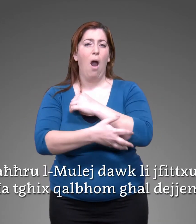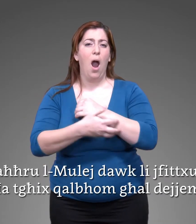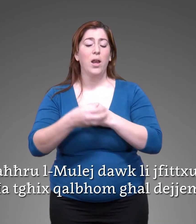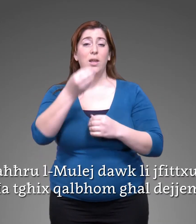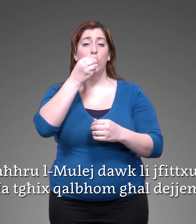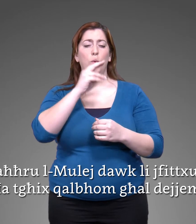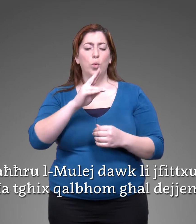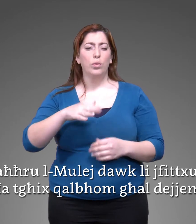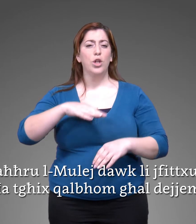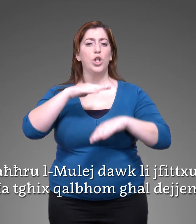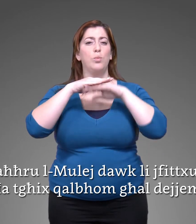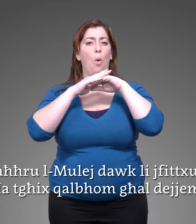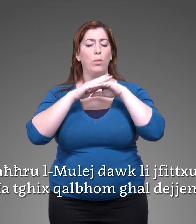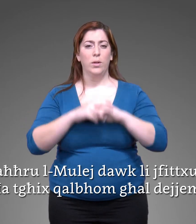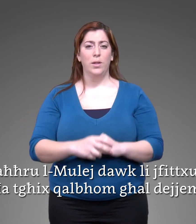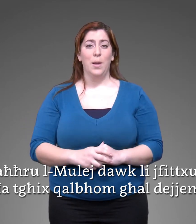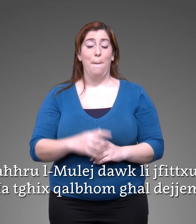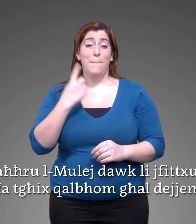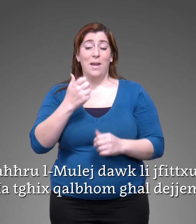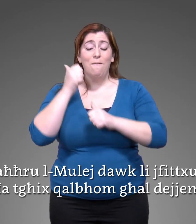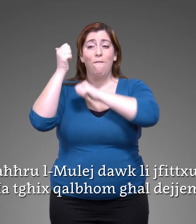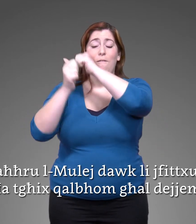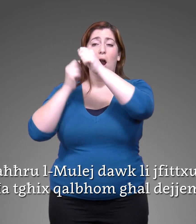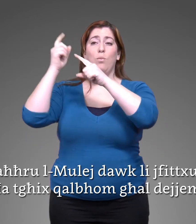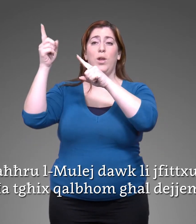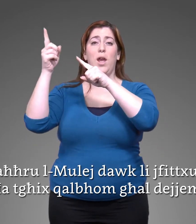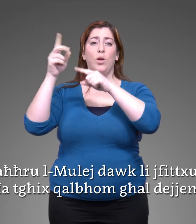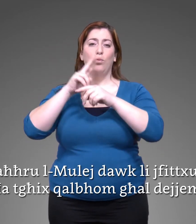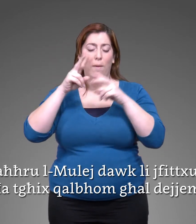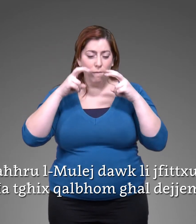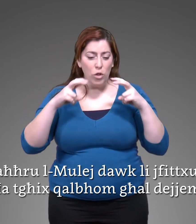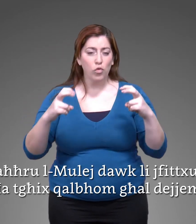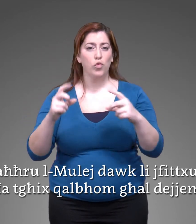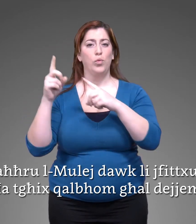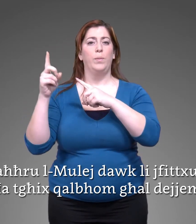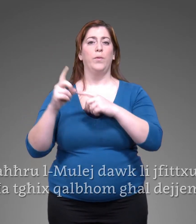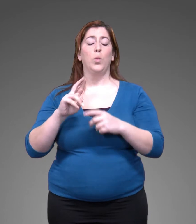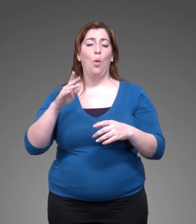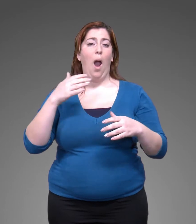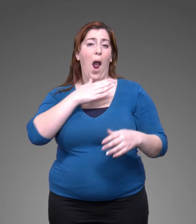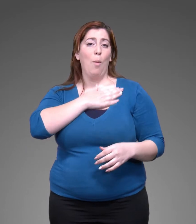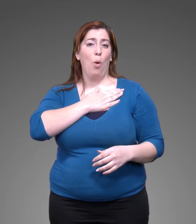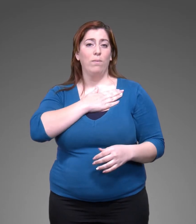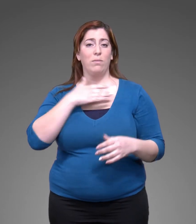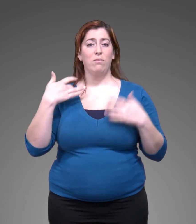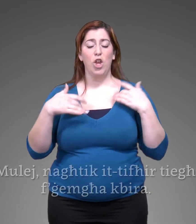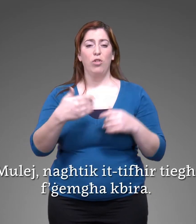Jifahru l-mulej dawk li fitxuħ Għatejx album għal-dejjim Mulej